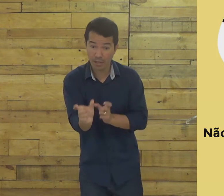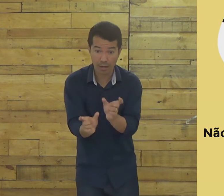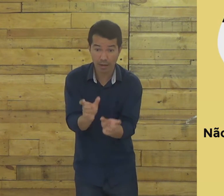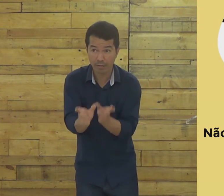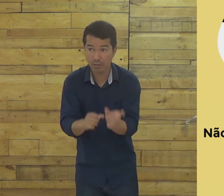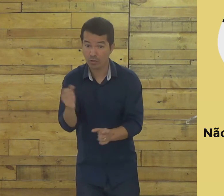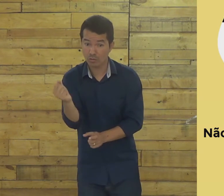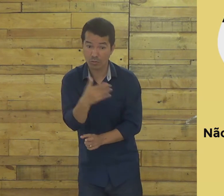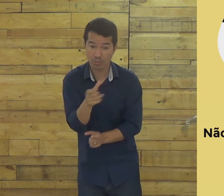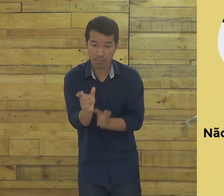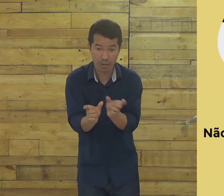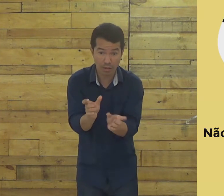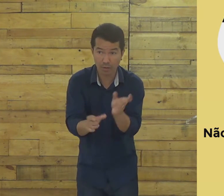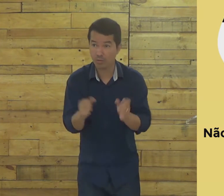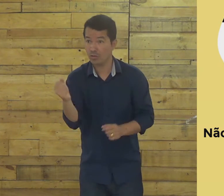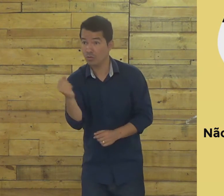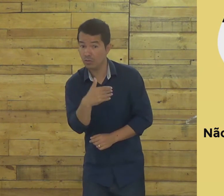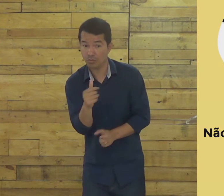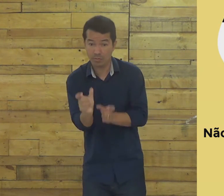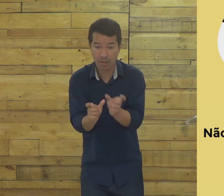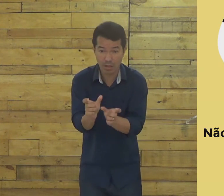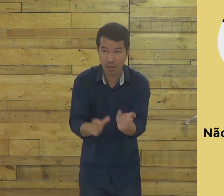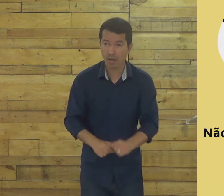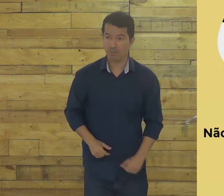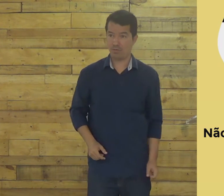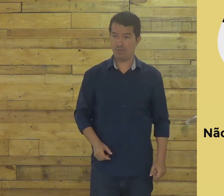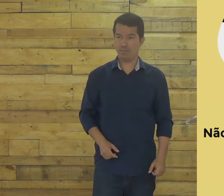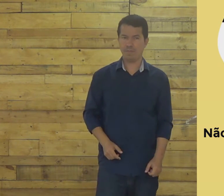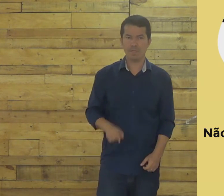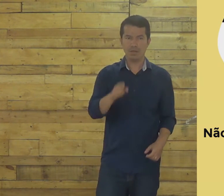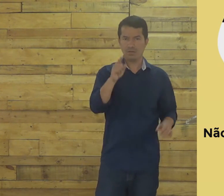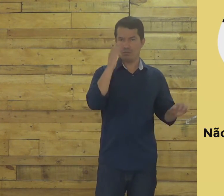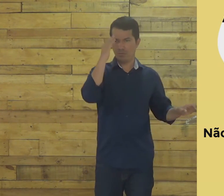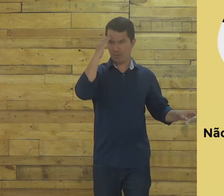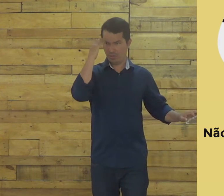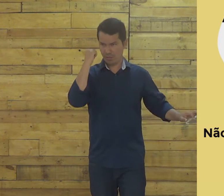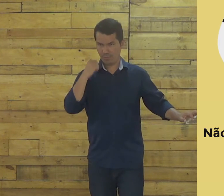um sinal novo, mas é uma palavra nova. É aprendizado.